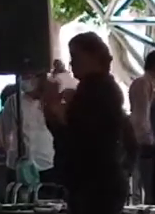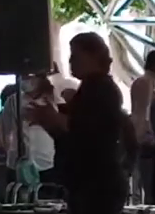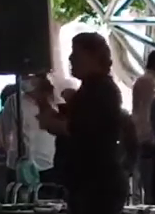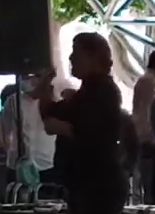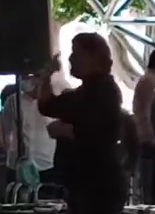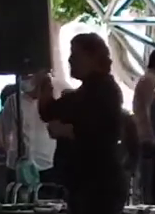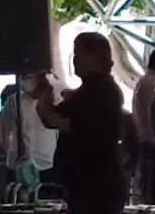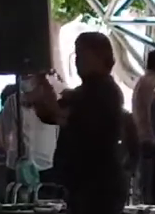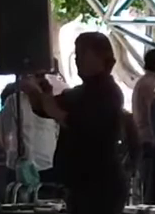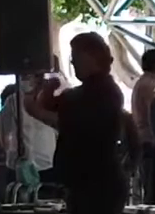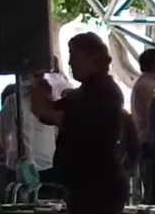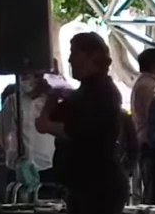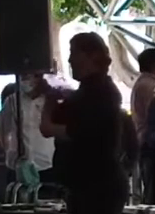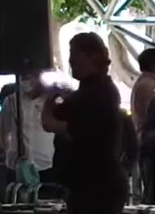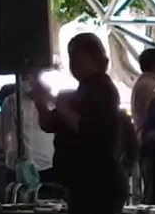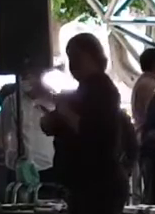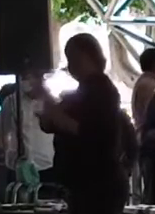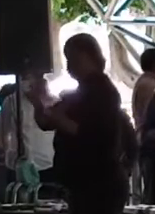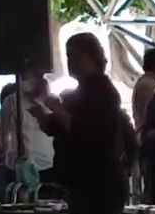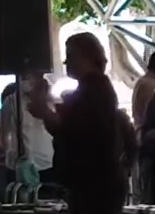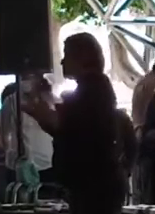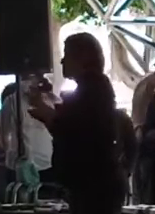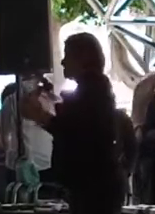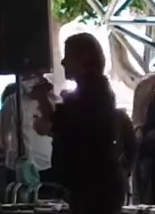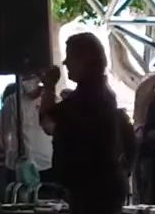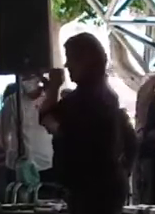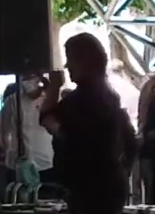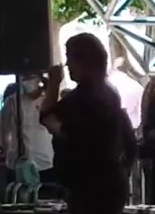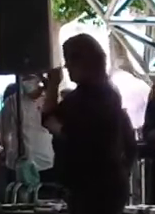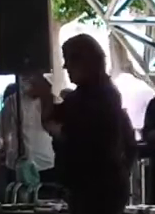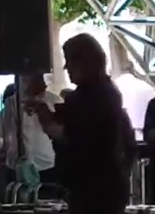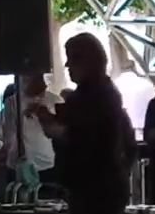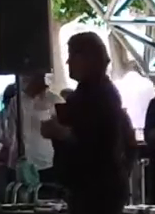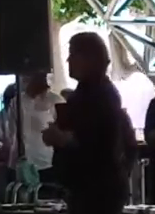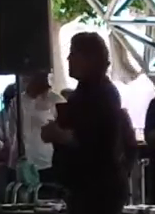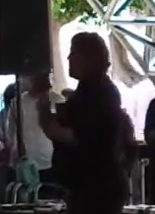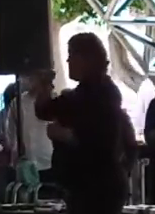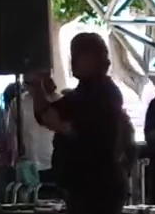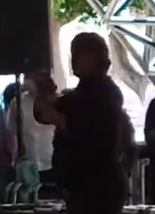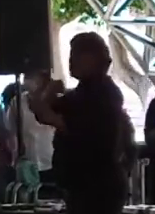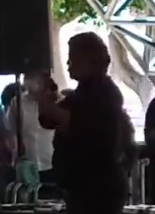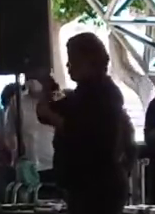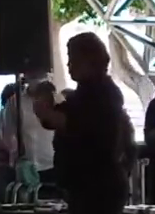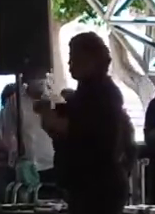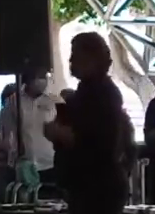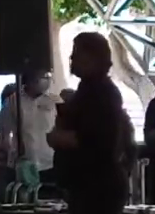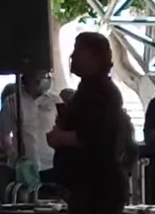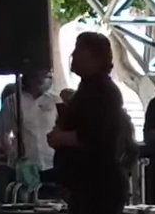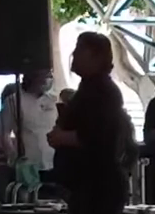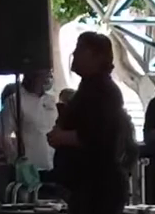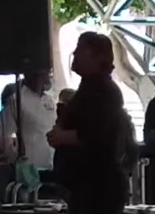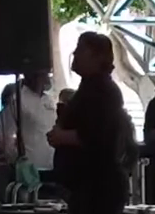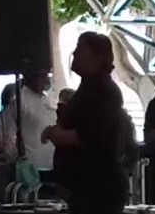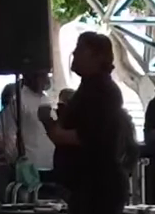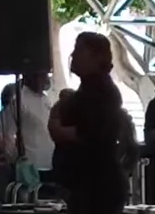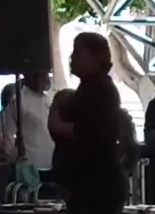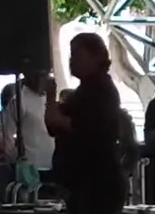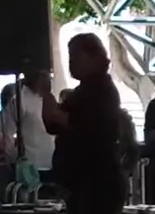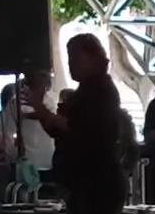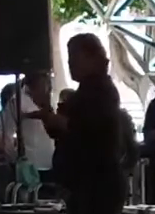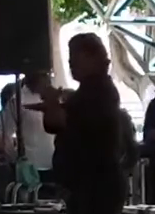estos servicios y que sean gratuitos también para la ciudadanía. Y que vamos a entregar el apoyo